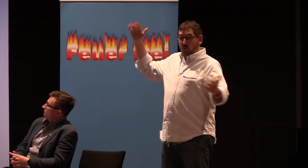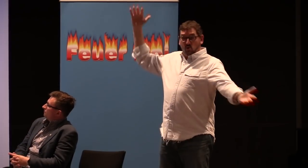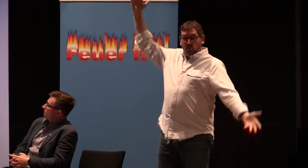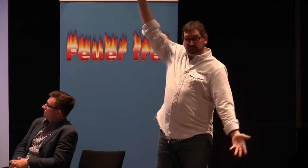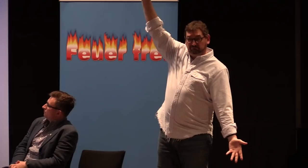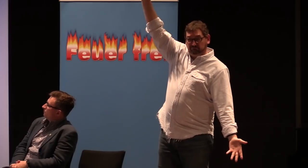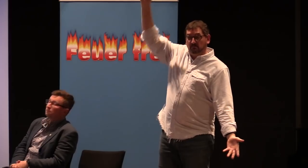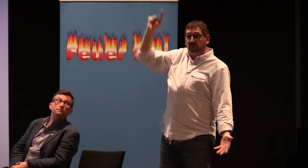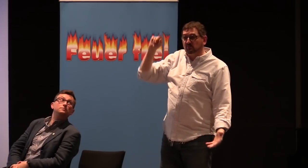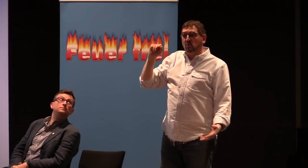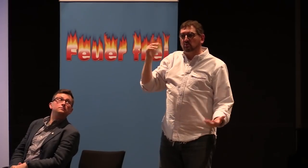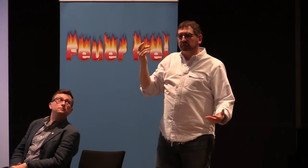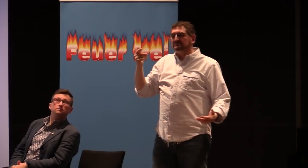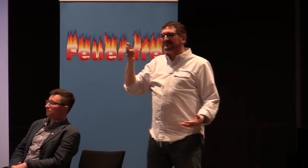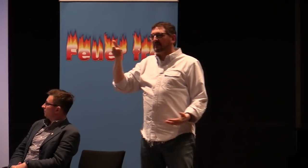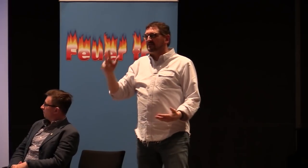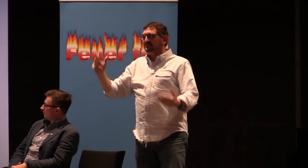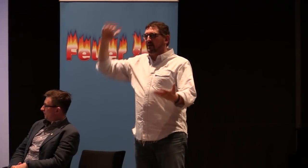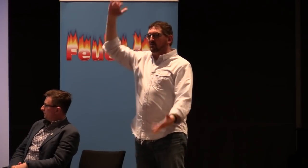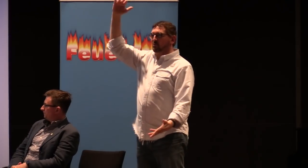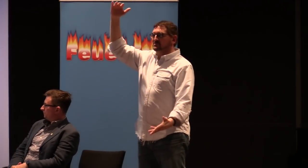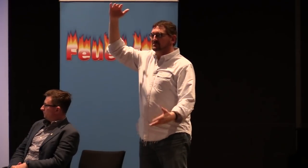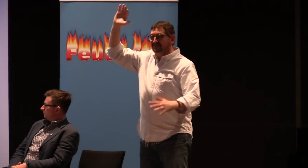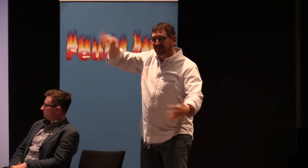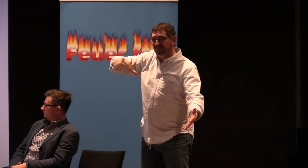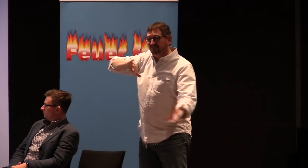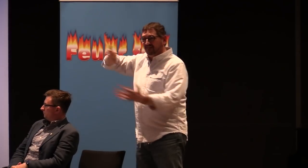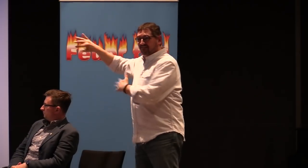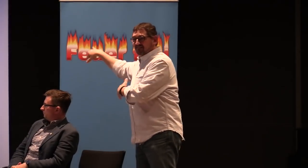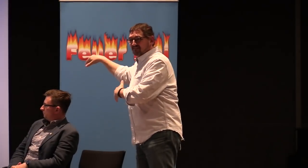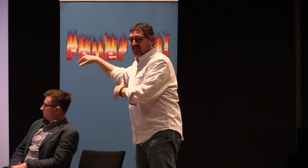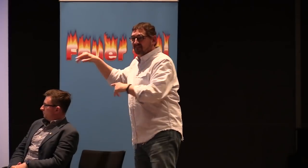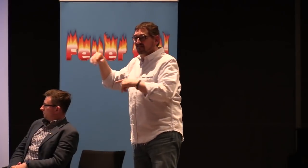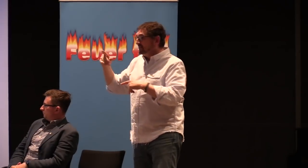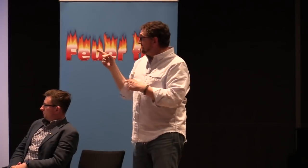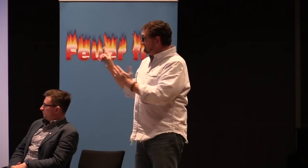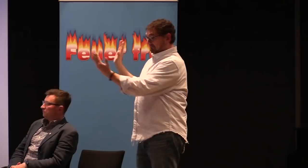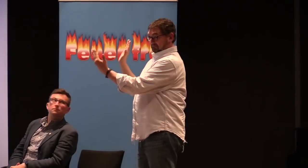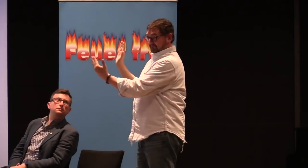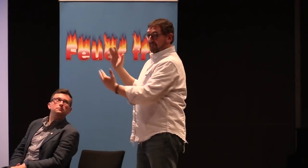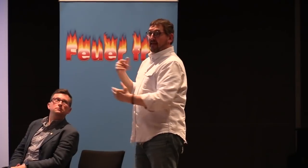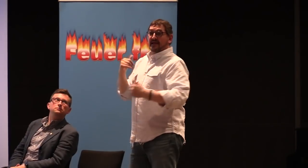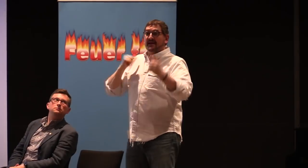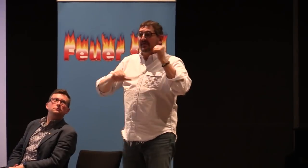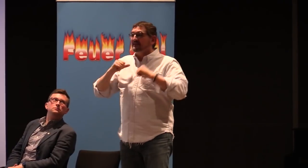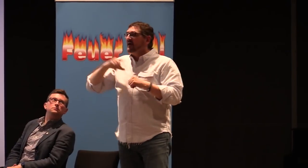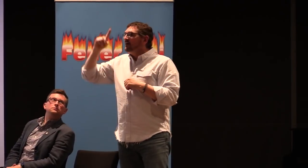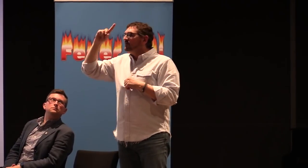wir anzusiedeln. Und wenn man jetzt einfach schaut, dieser ganze große Berg, der wird demnächst